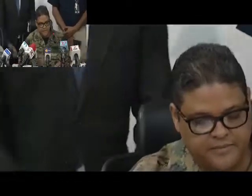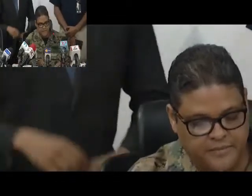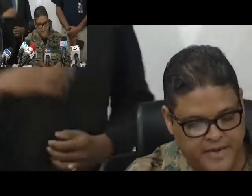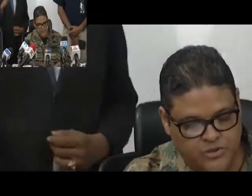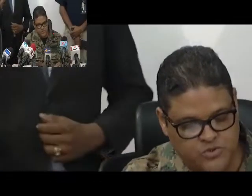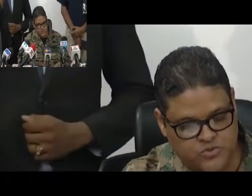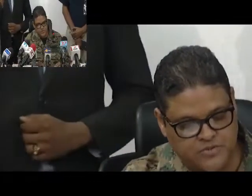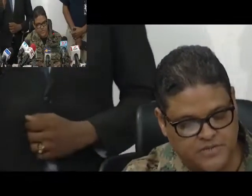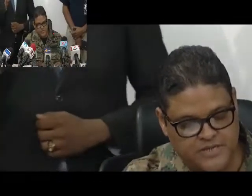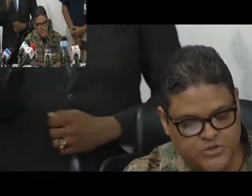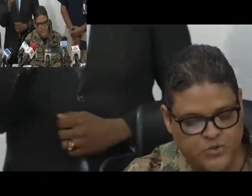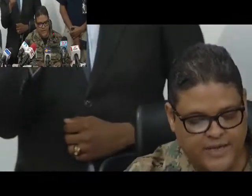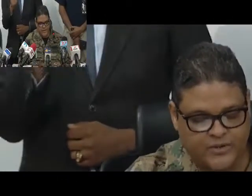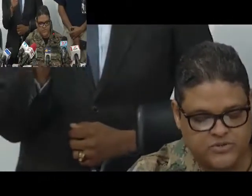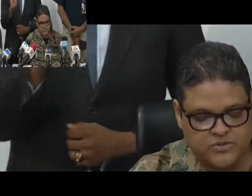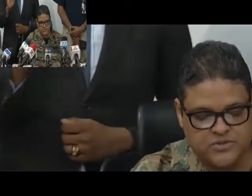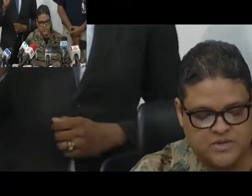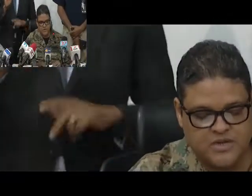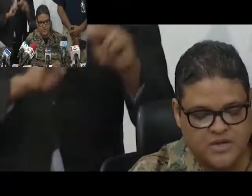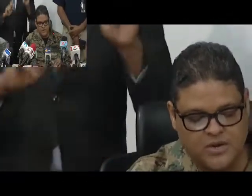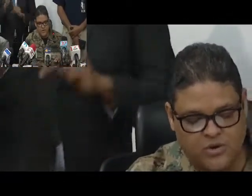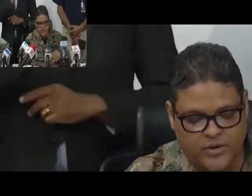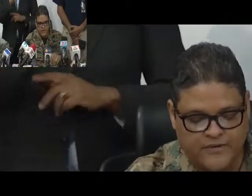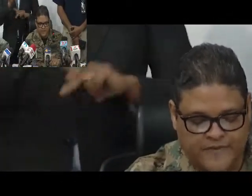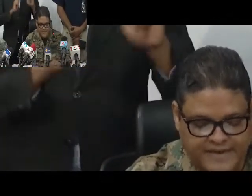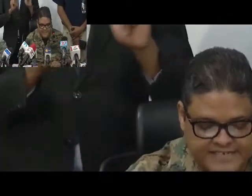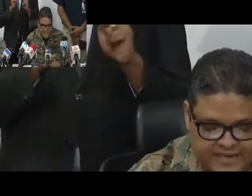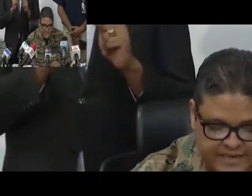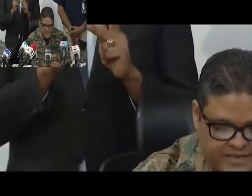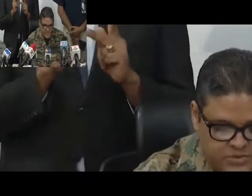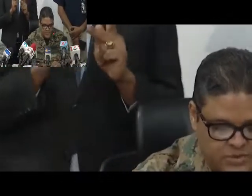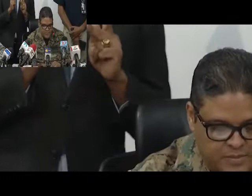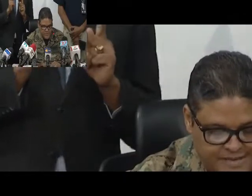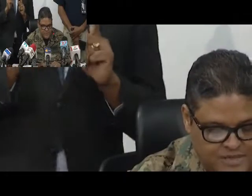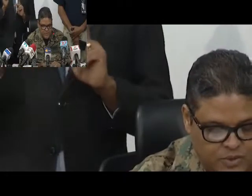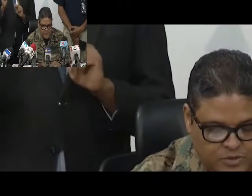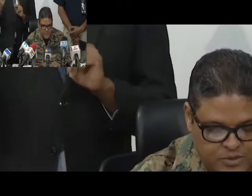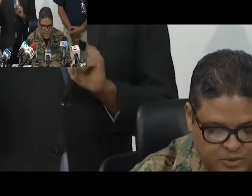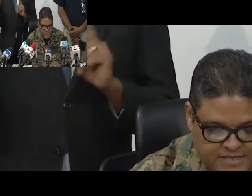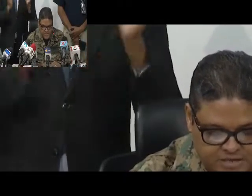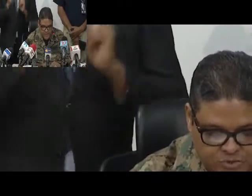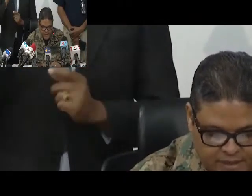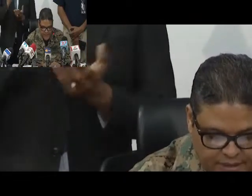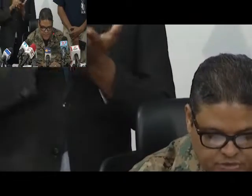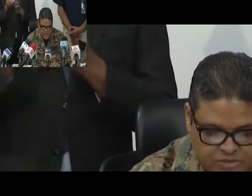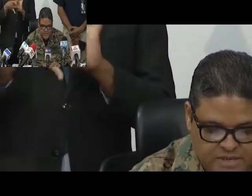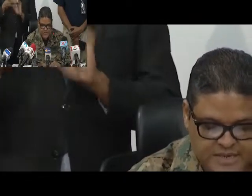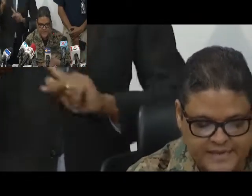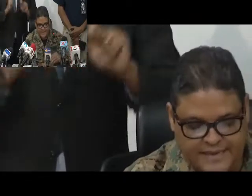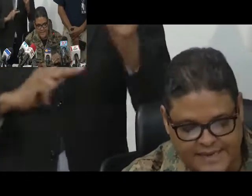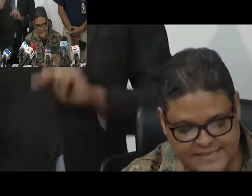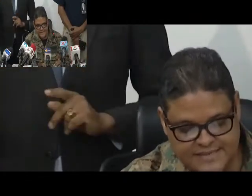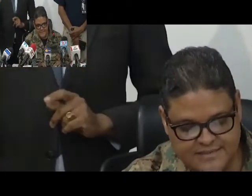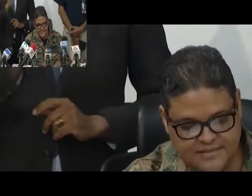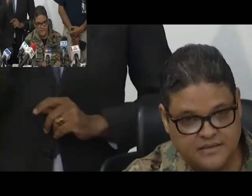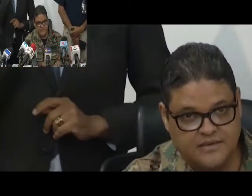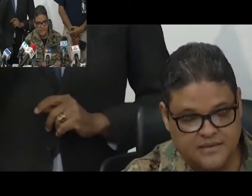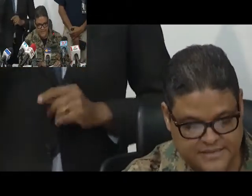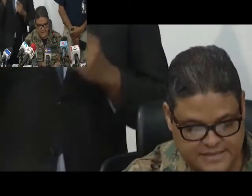COE, medios y ciudadanos logran feliz regreso de más de 4 millones de ciudadanos